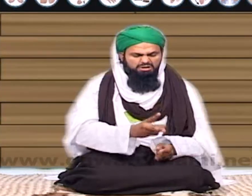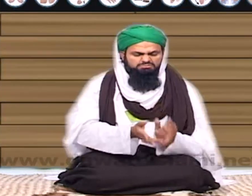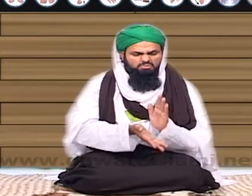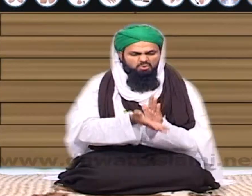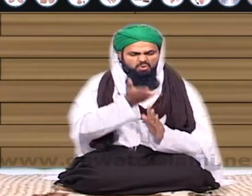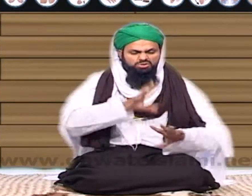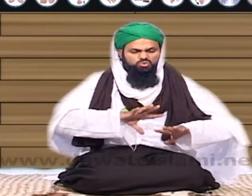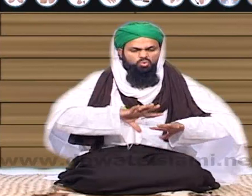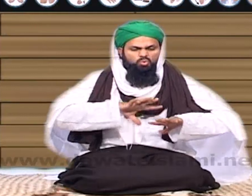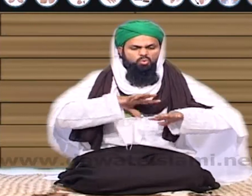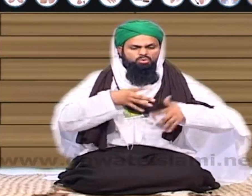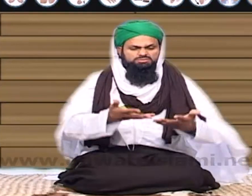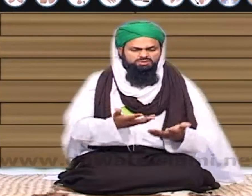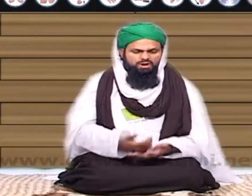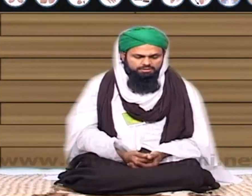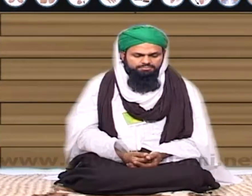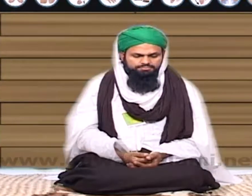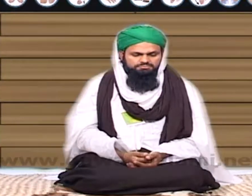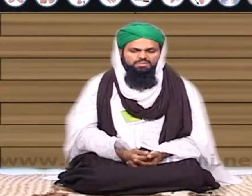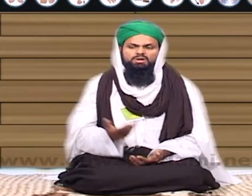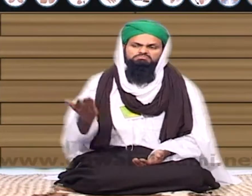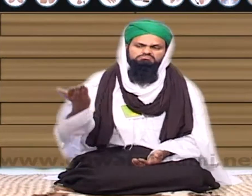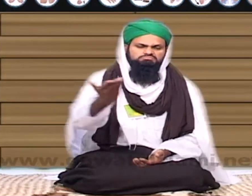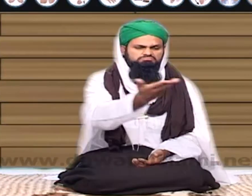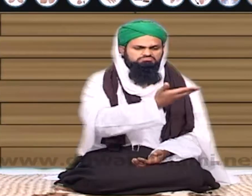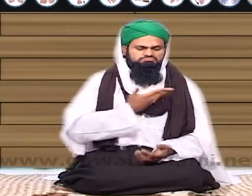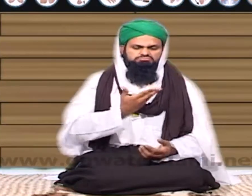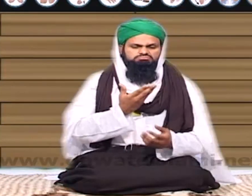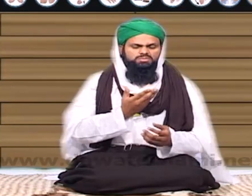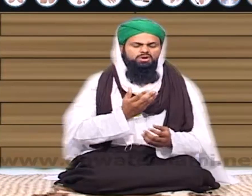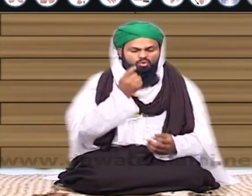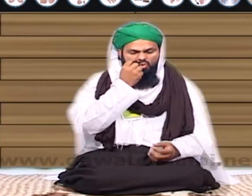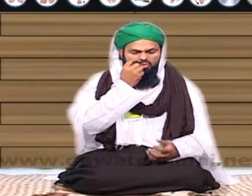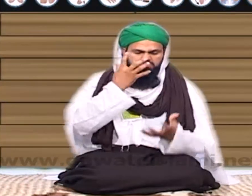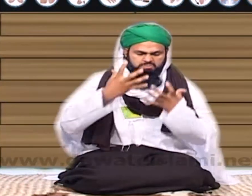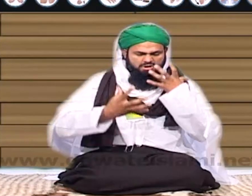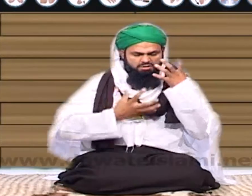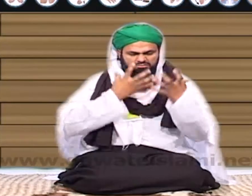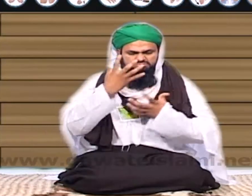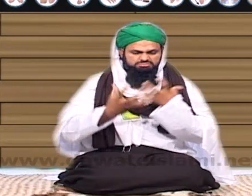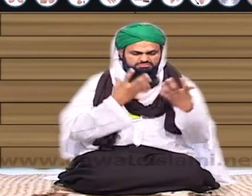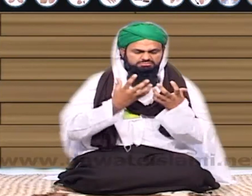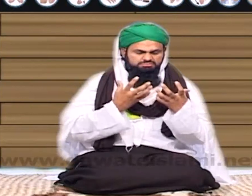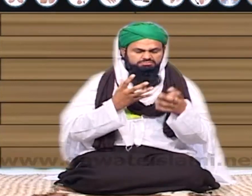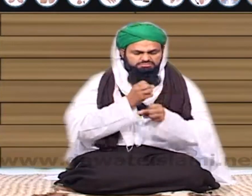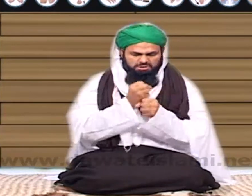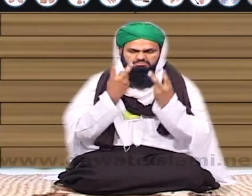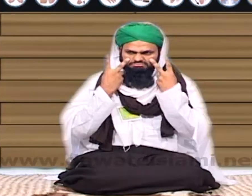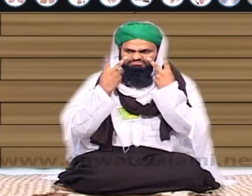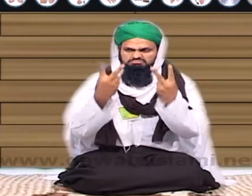بک بک ہم لوگ کرتے رہتے، اس کی وجہ سے ہمارے معاشرے میں جو تباہی اور بربادی مچی ہوئی ہے وہ ہم سب پر آشکار ہے، ہم